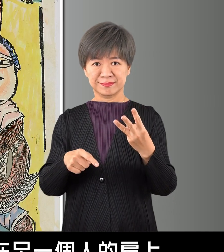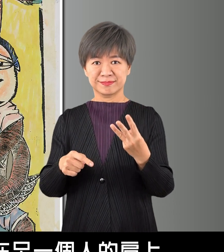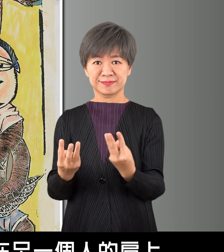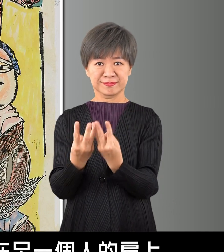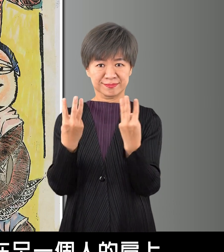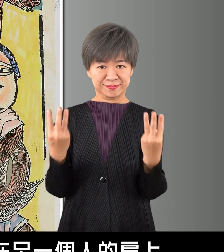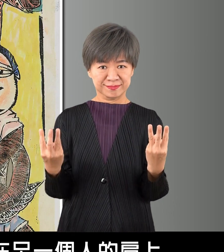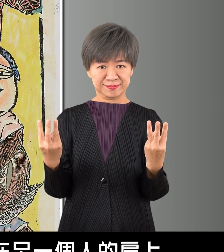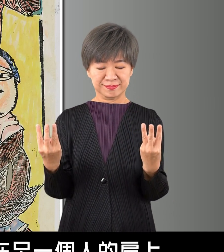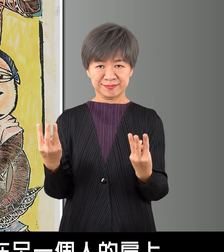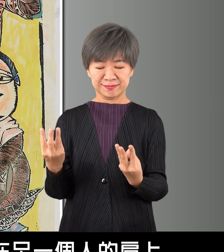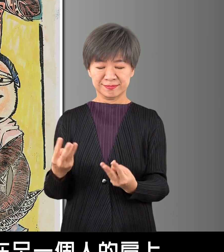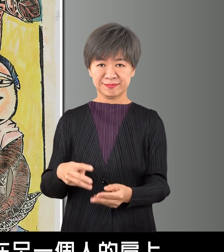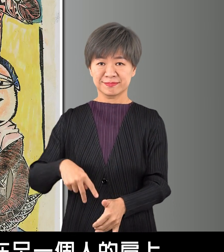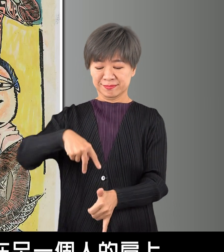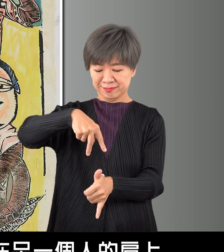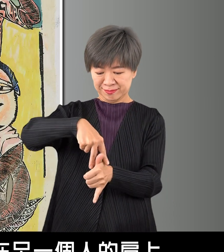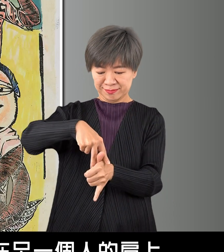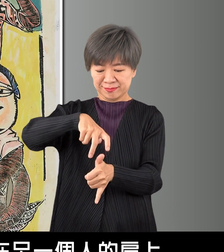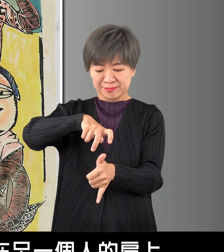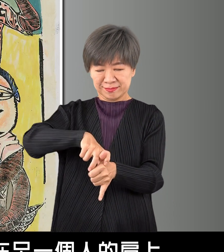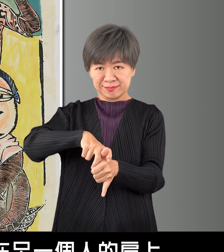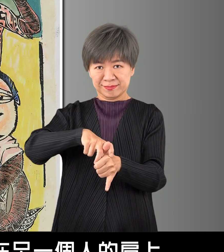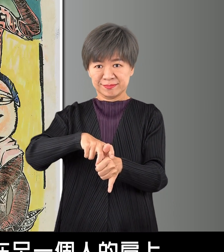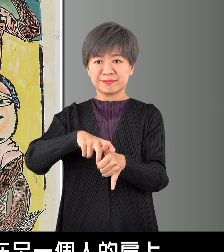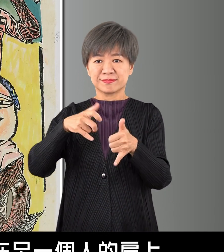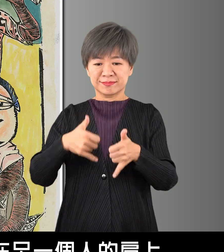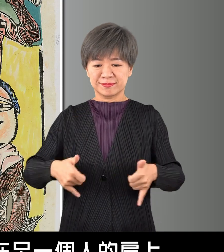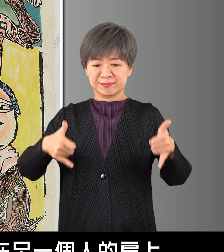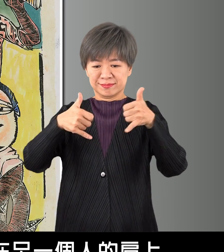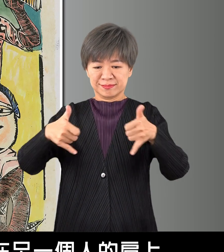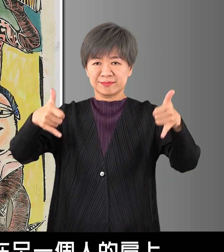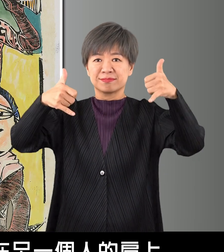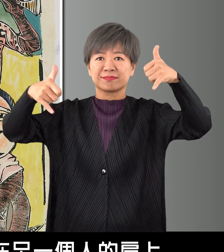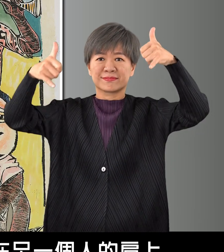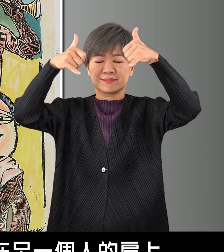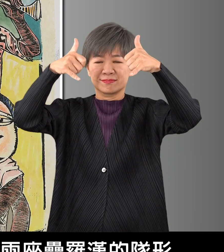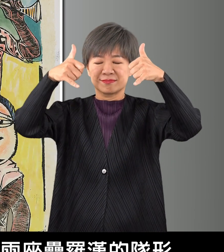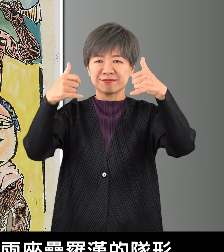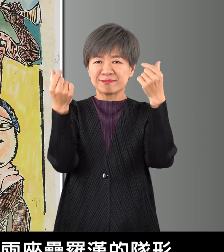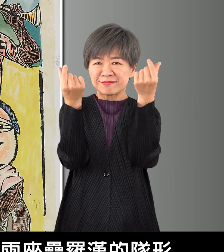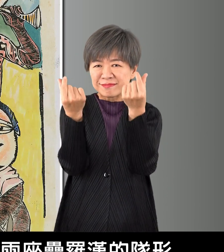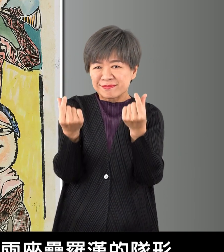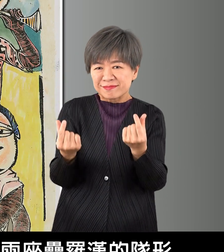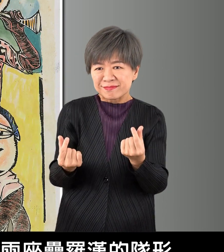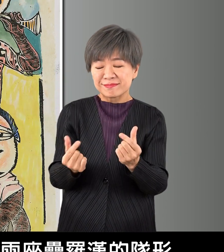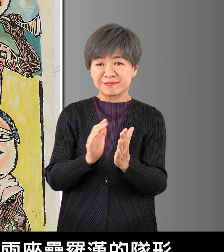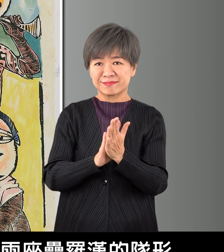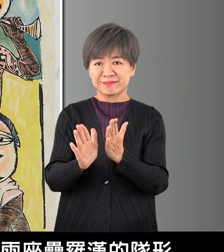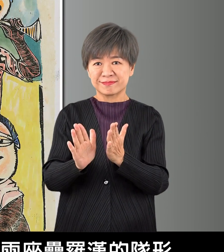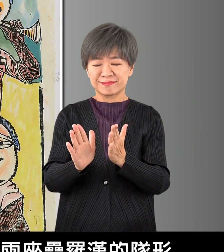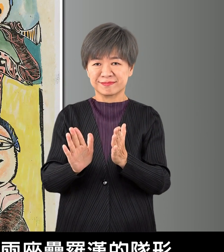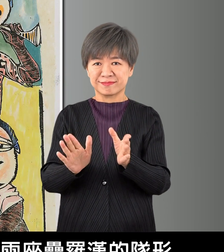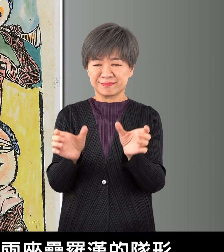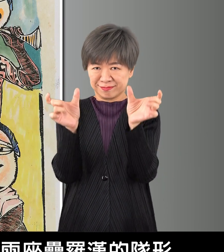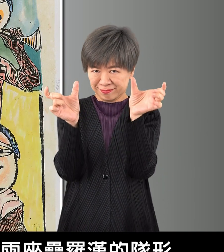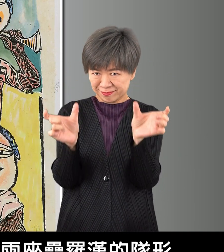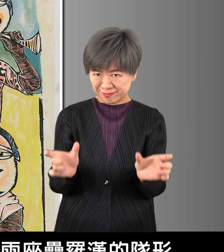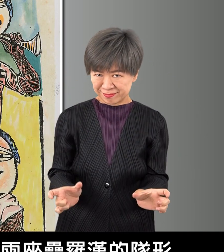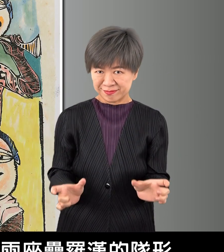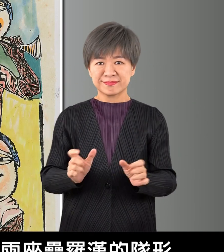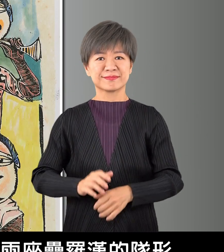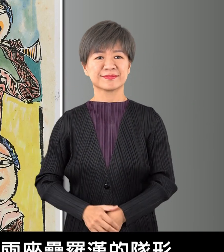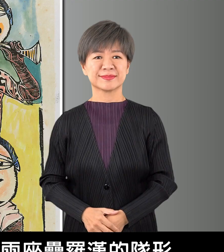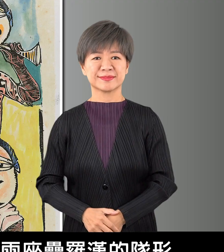三人一组，或站或坐在另一个人的肩上，左右接近对称的排出两